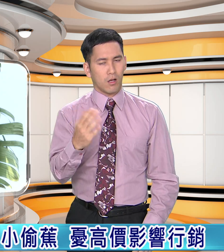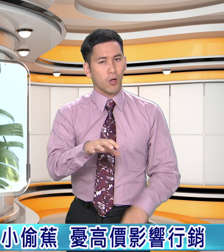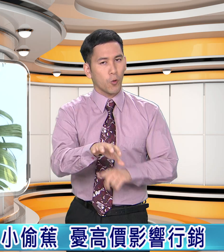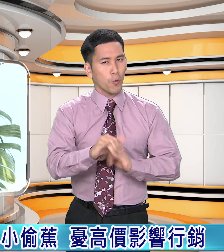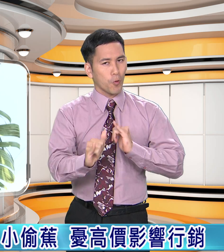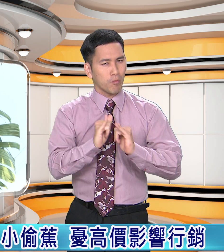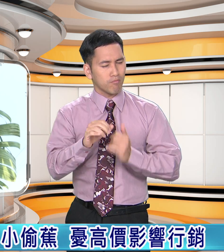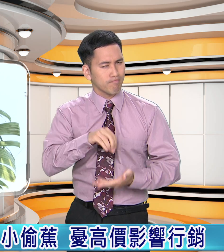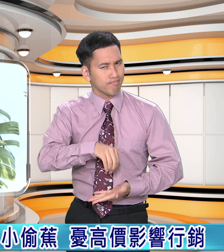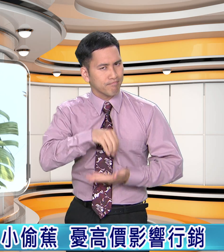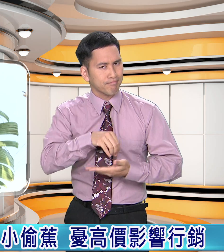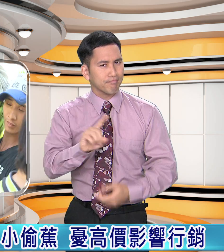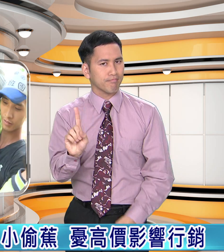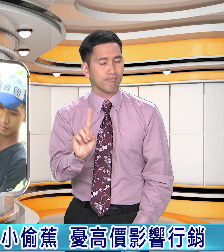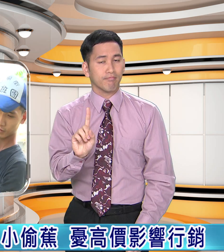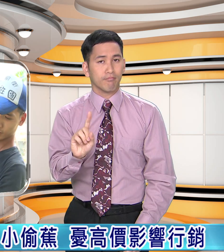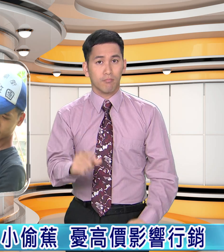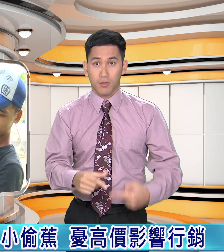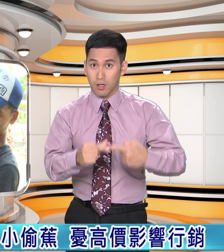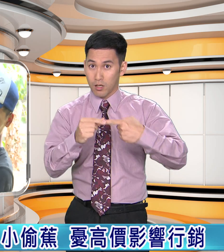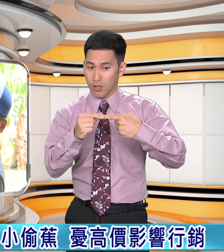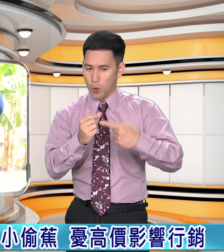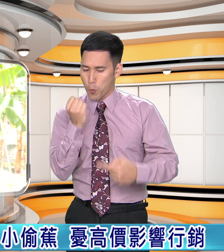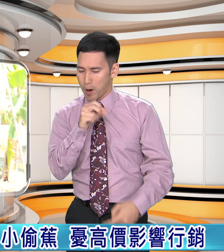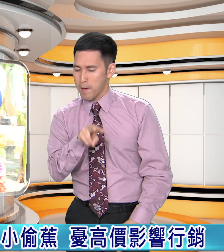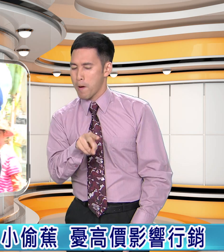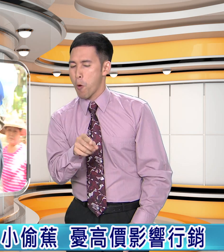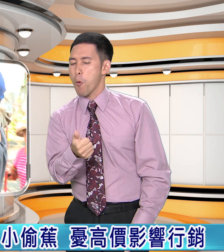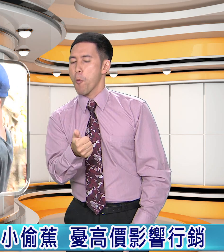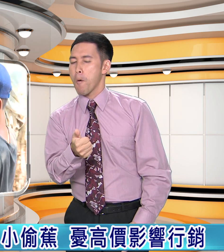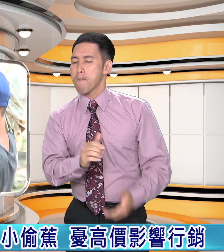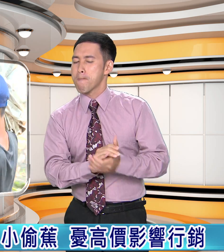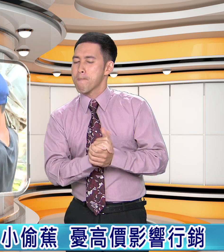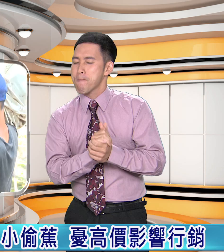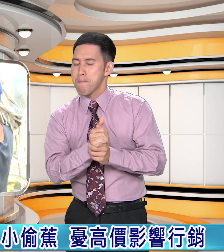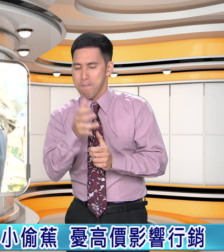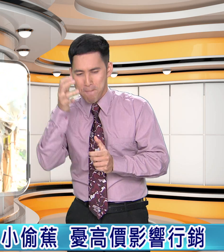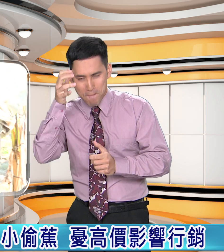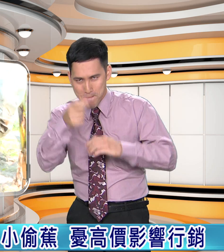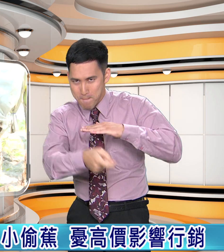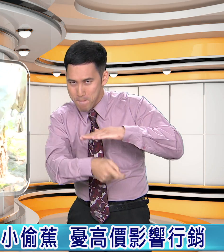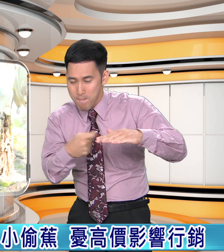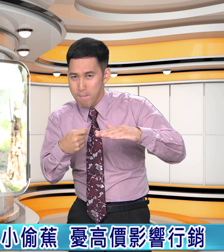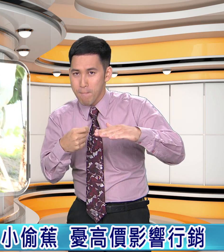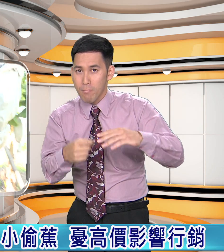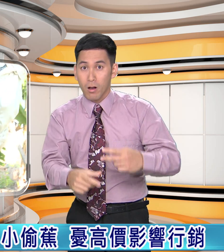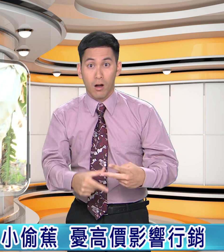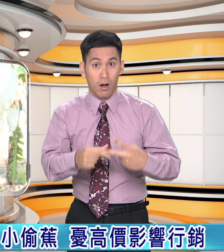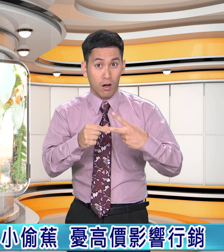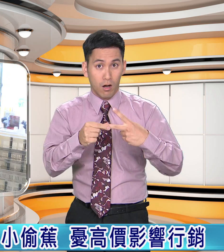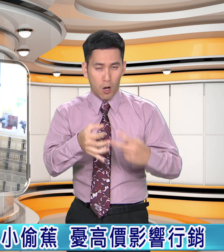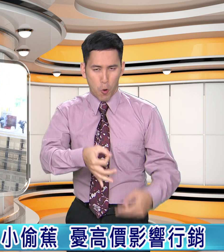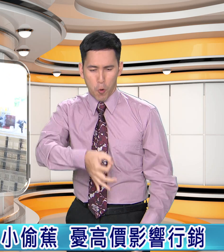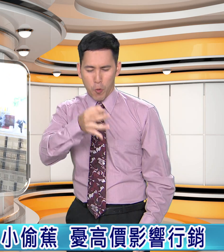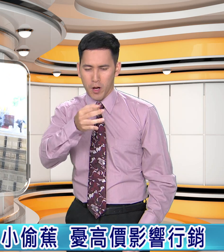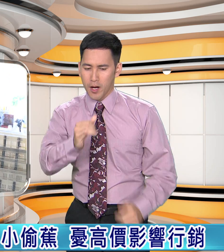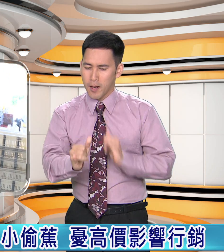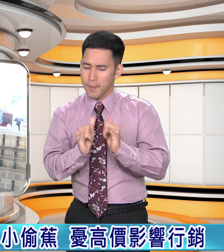有人偷香蕉之外，他们更怕太贵会让消费者买不下手。